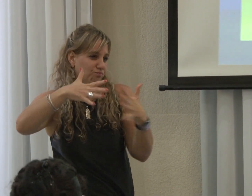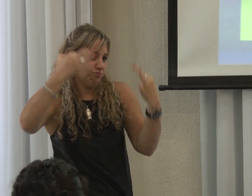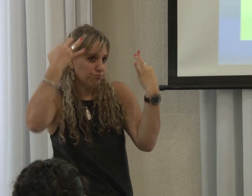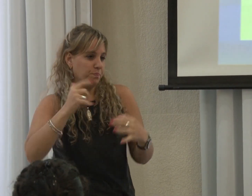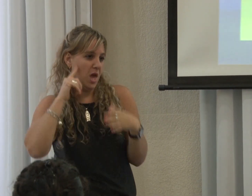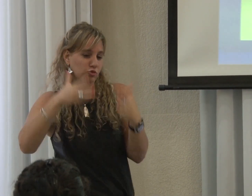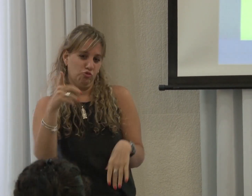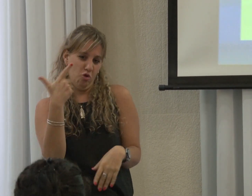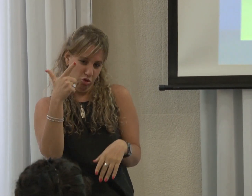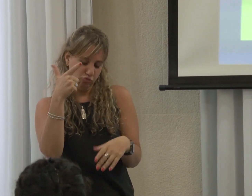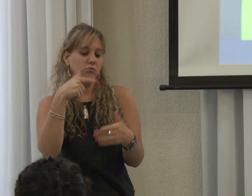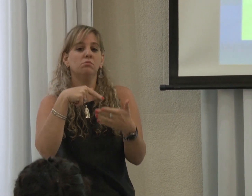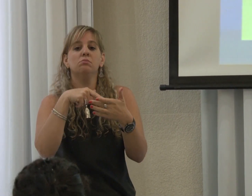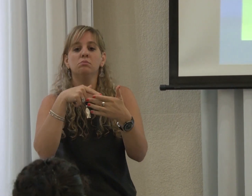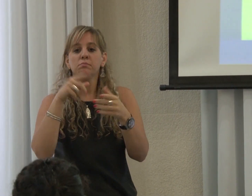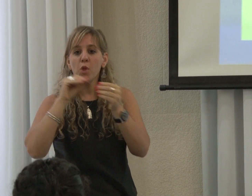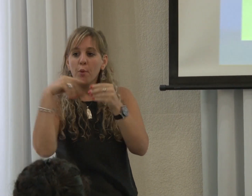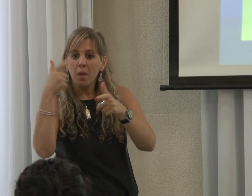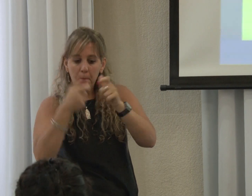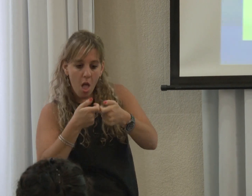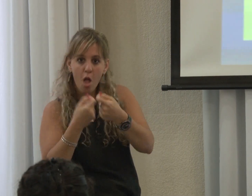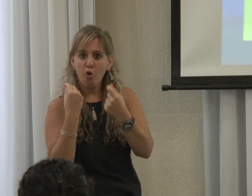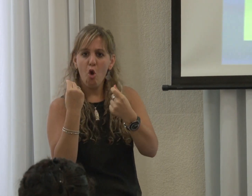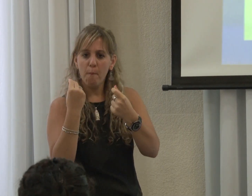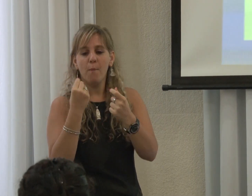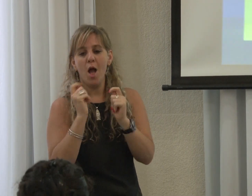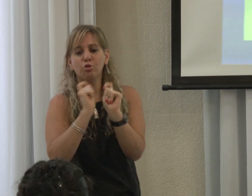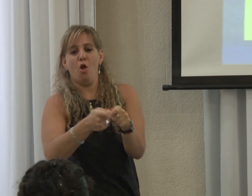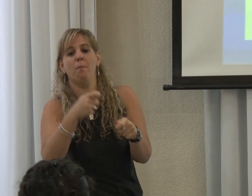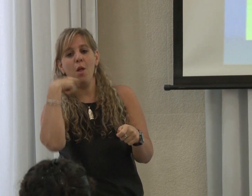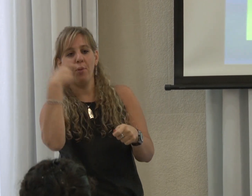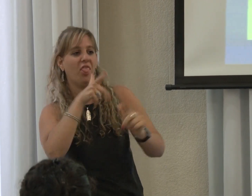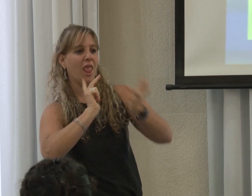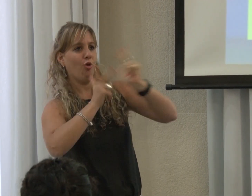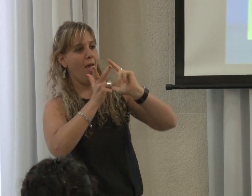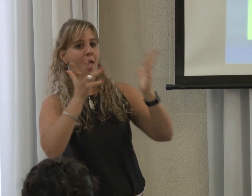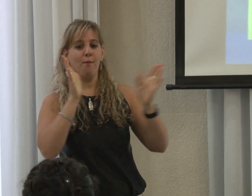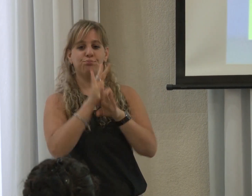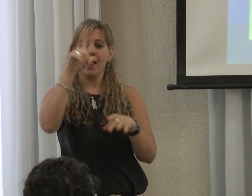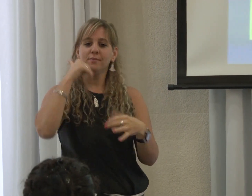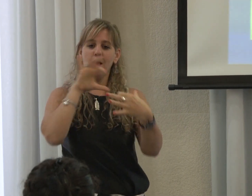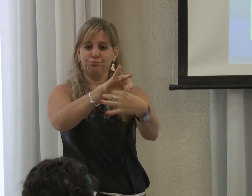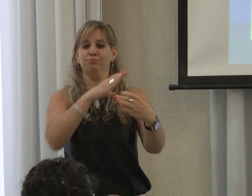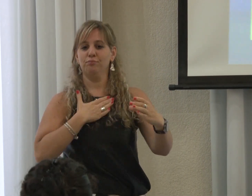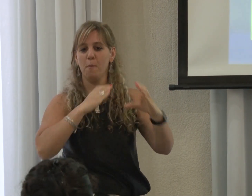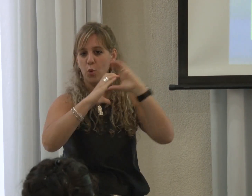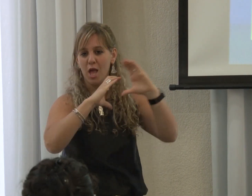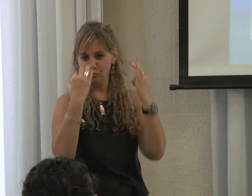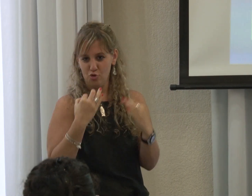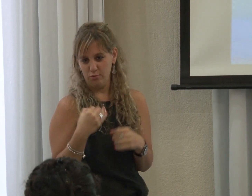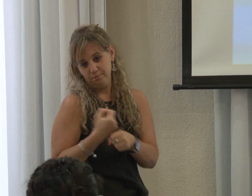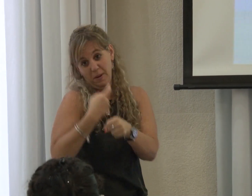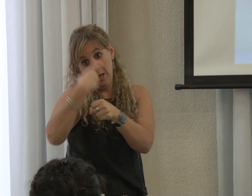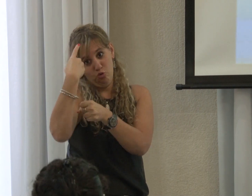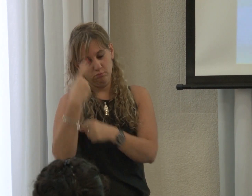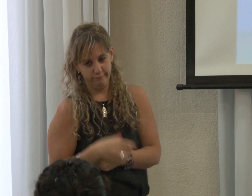de la forma escrita. Los sordos no tenemos eso. Entonces, ¿cómo hacemos para manejarnos por escrito? No, directamente nos filmamos un video para poder